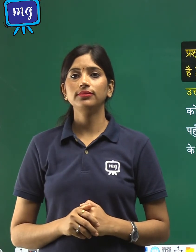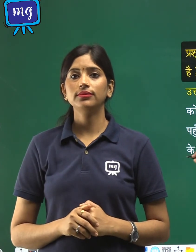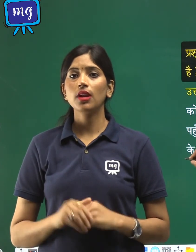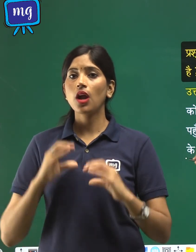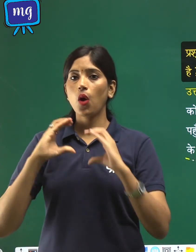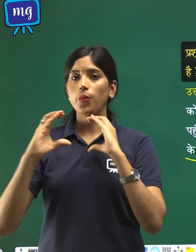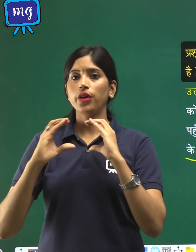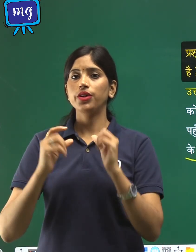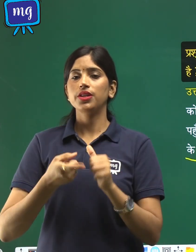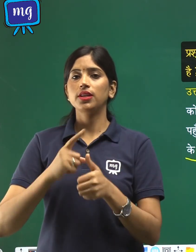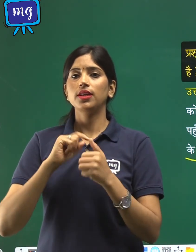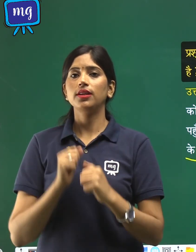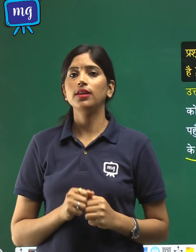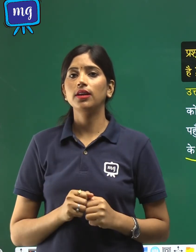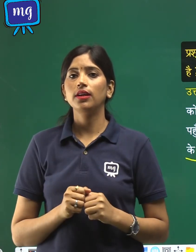संचार के